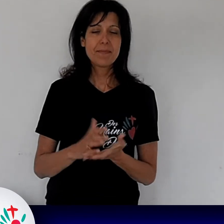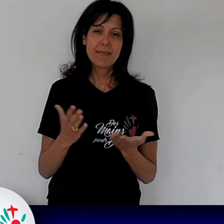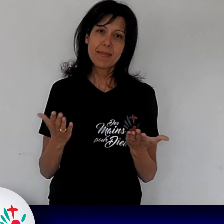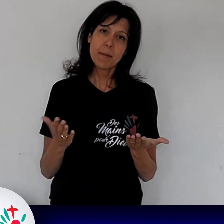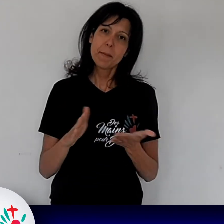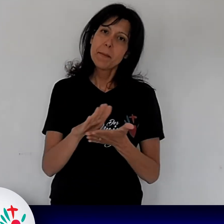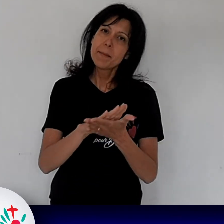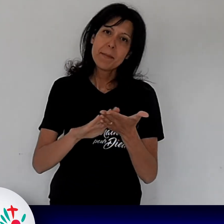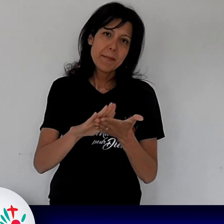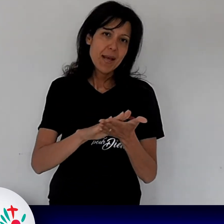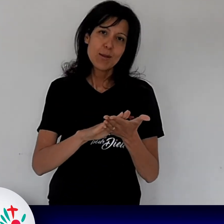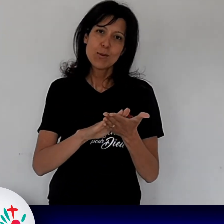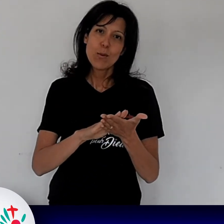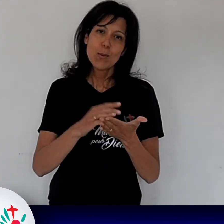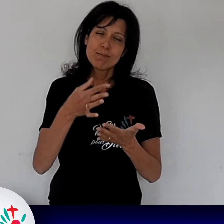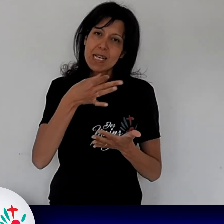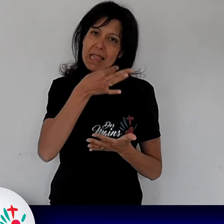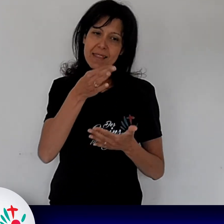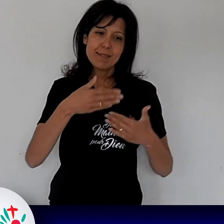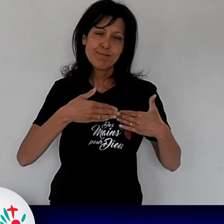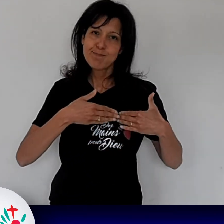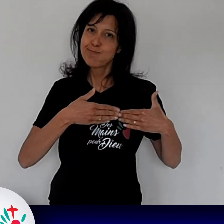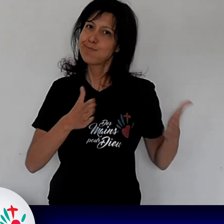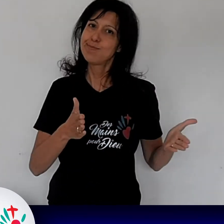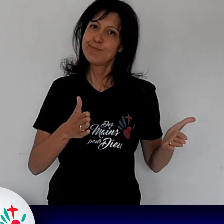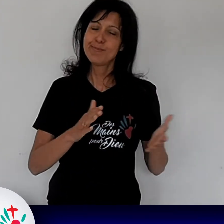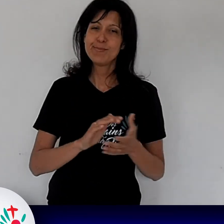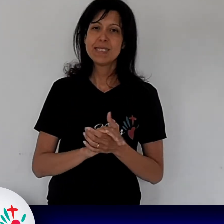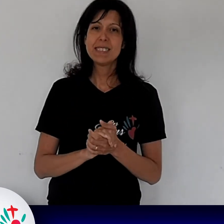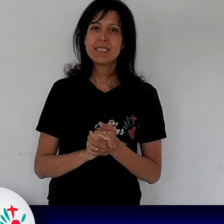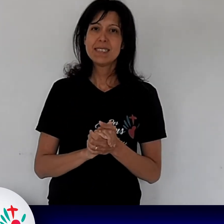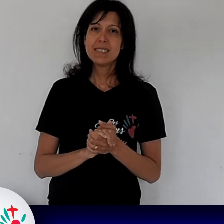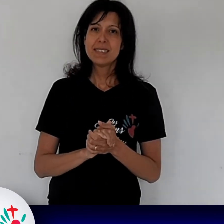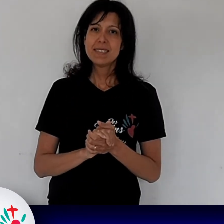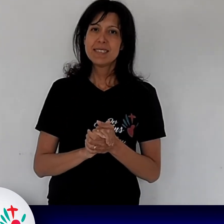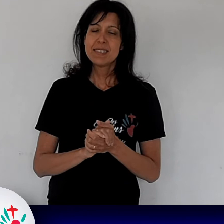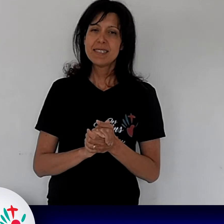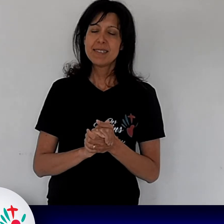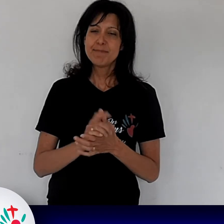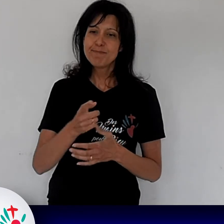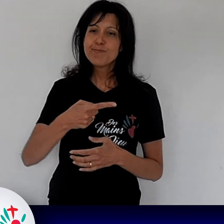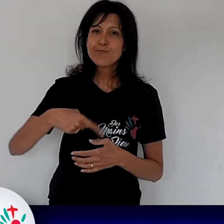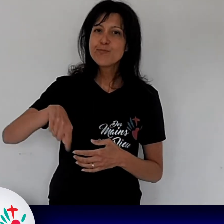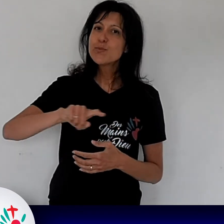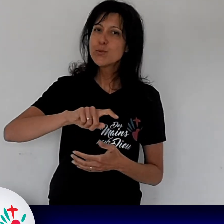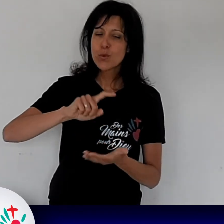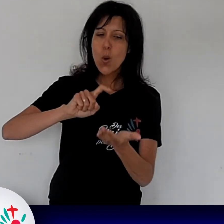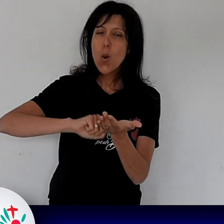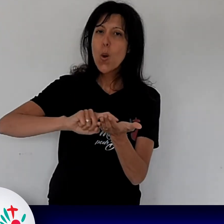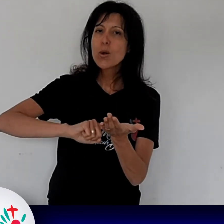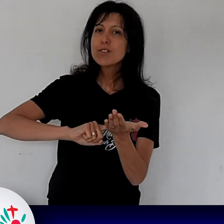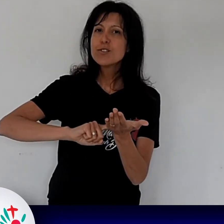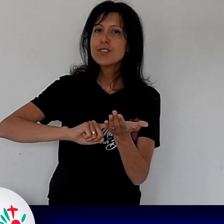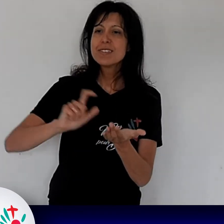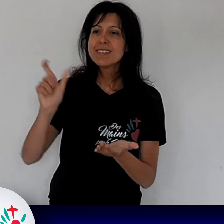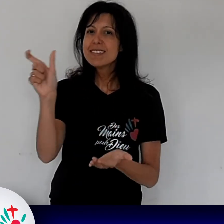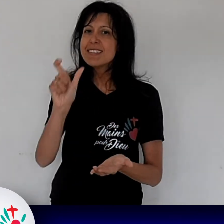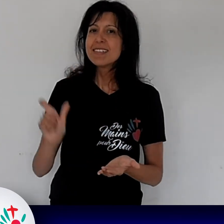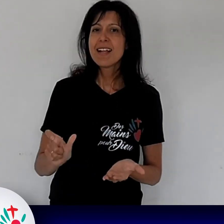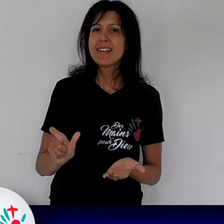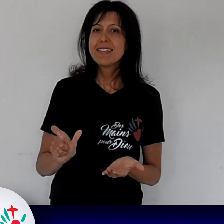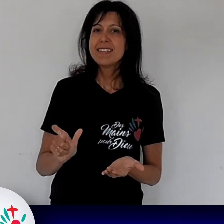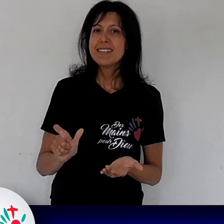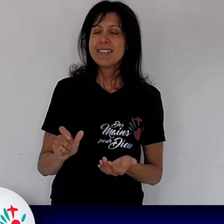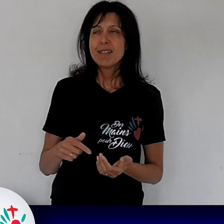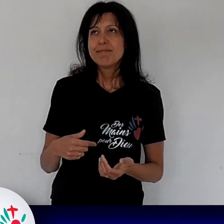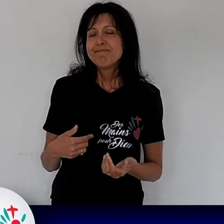dire, malheureusement, nous qui venons de l'Italie, nous avons tendance à ne pas savoir bouger, ou plutôt nous ne savons pas